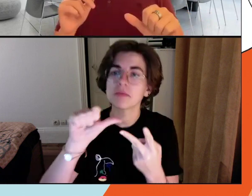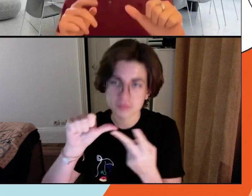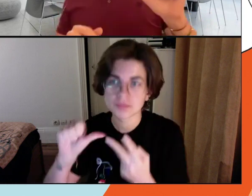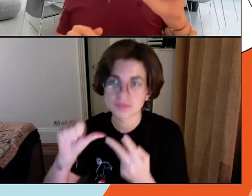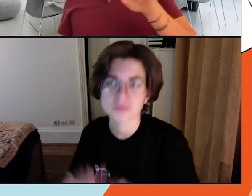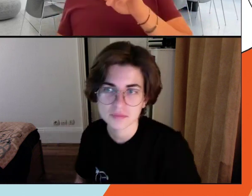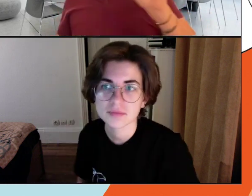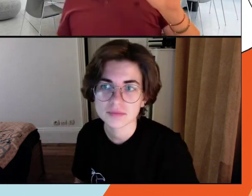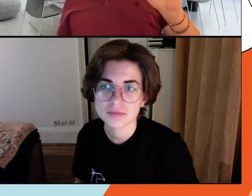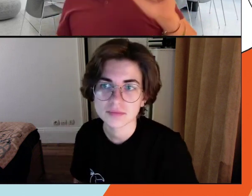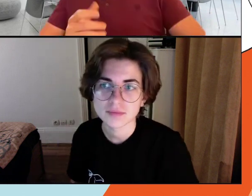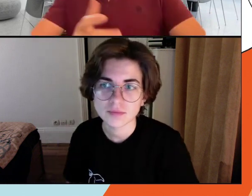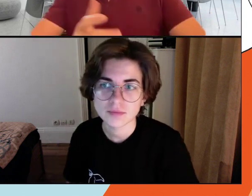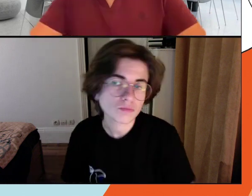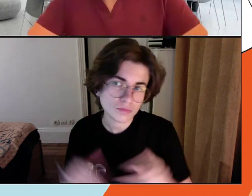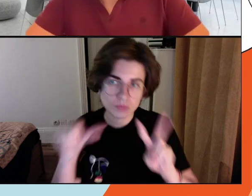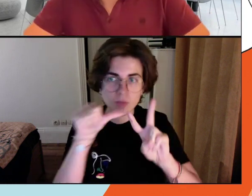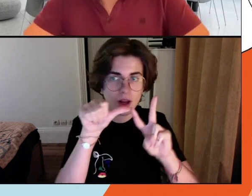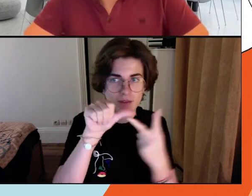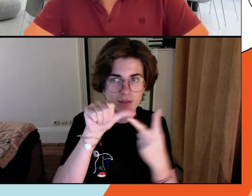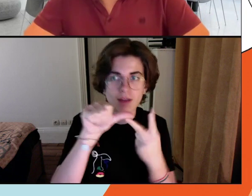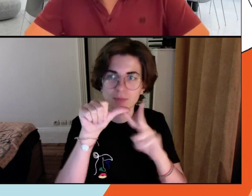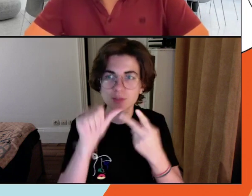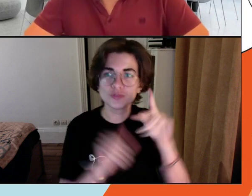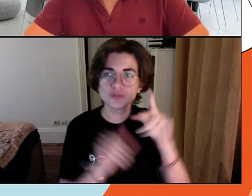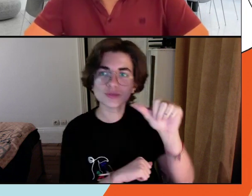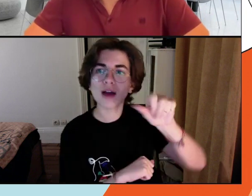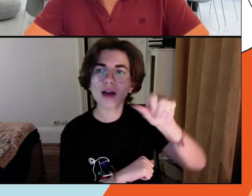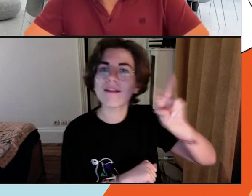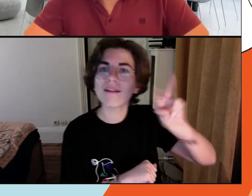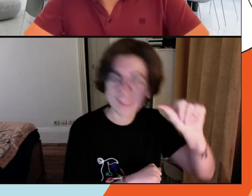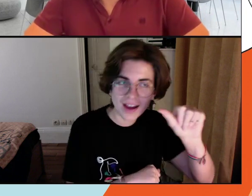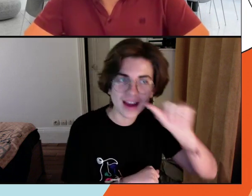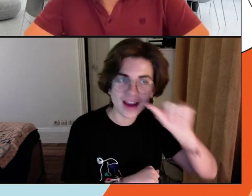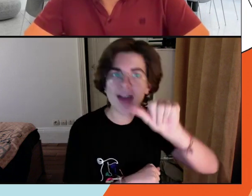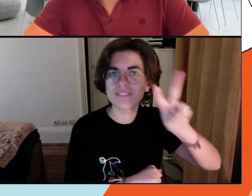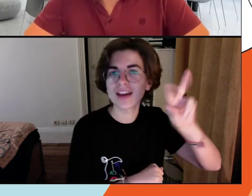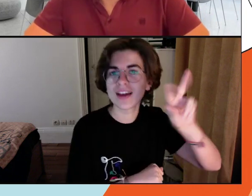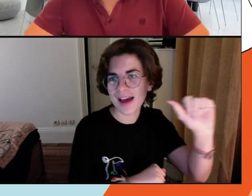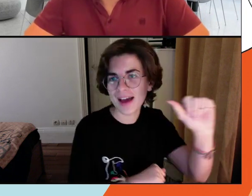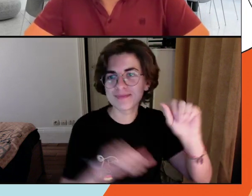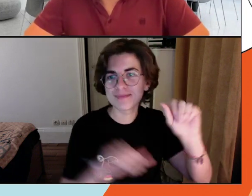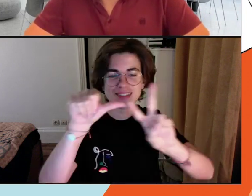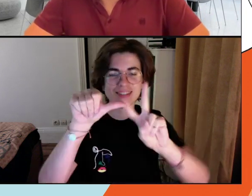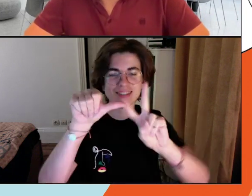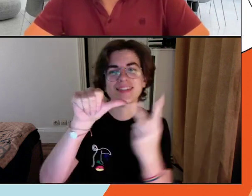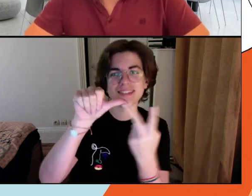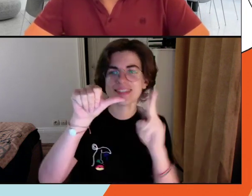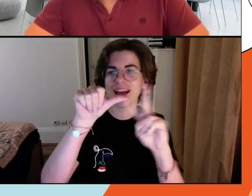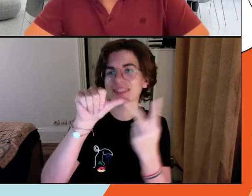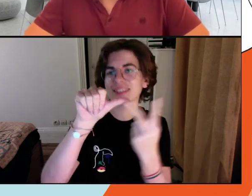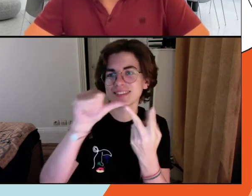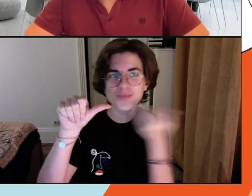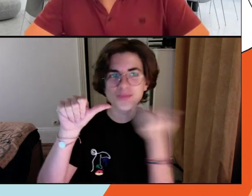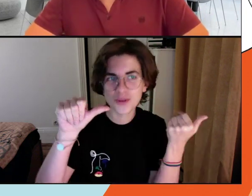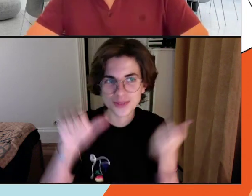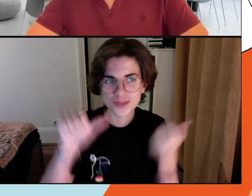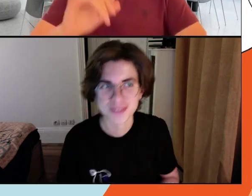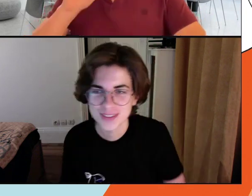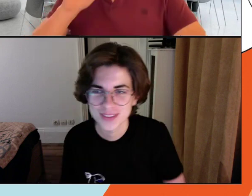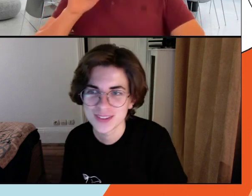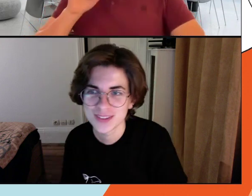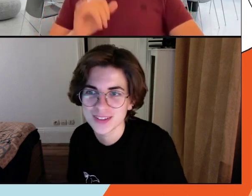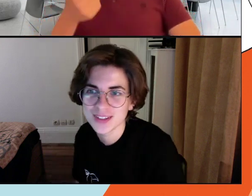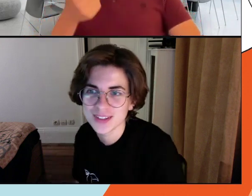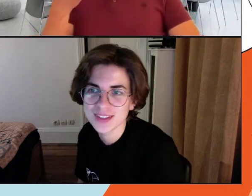A, B, A. Voilà. Tu fais toujours A, B, A, mais ça, c'est Ouais. mieux.